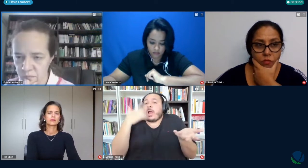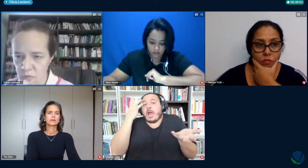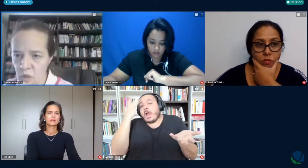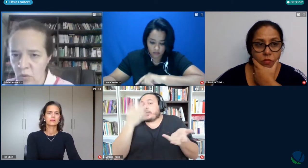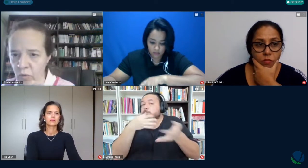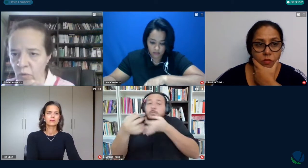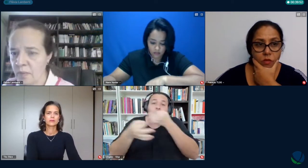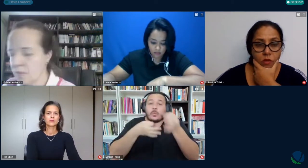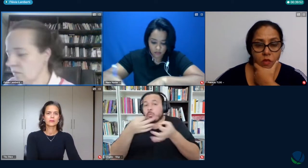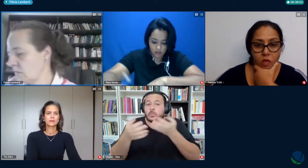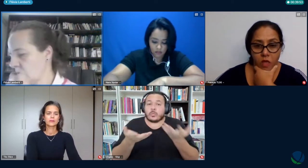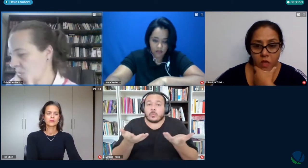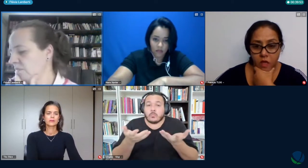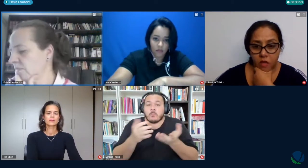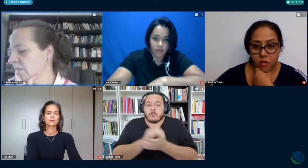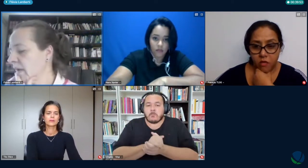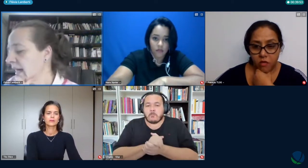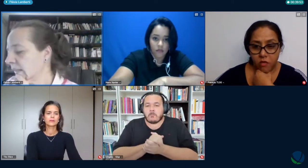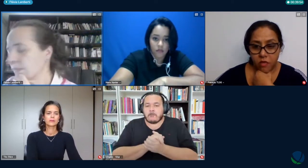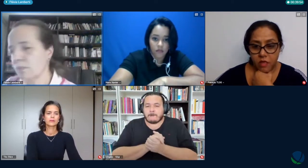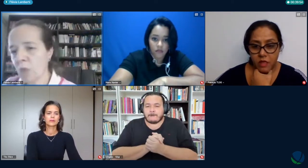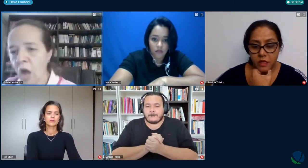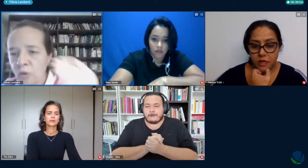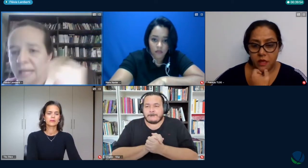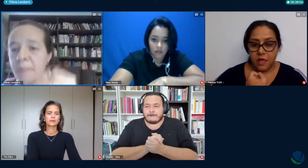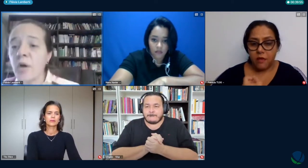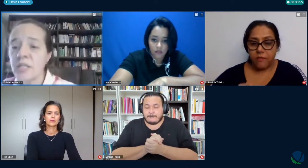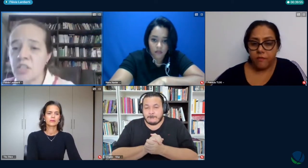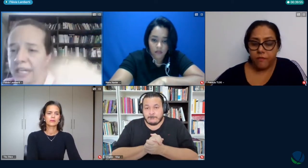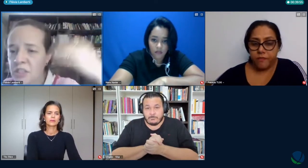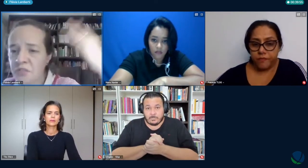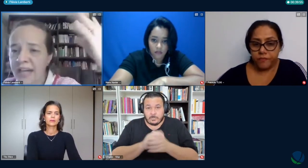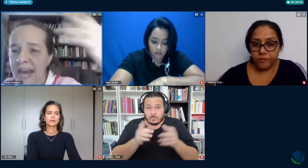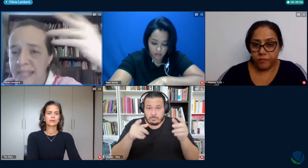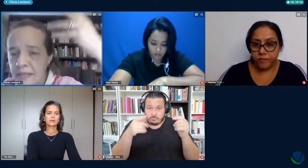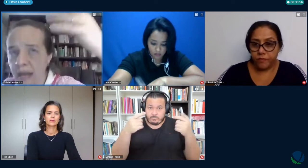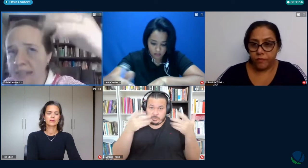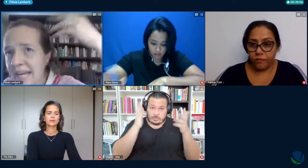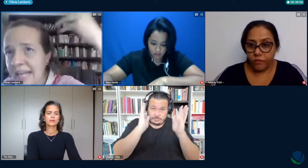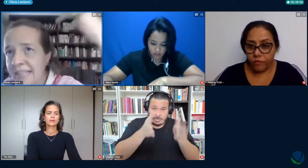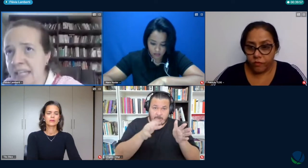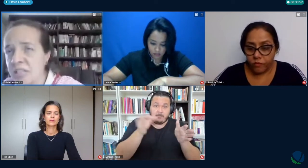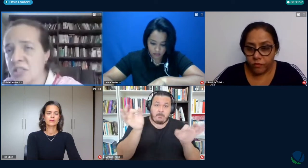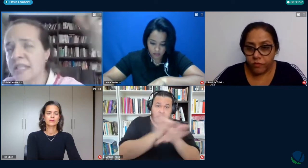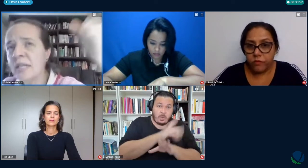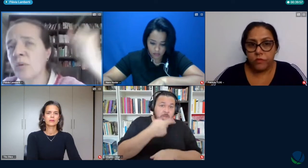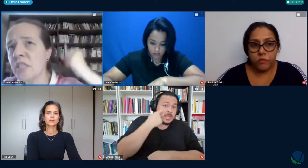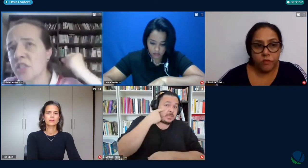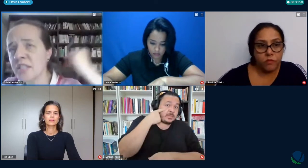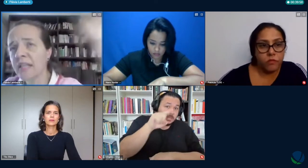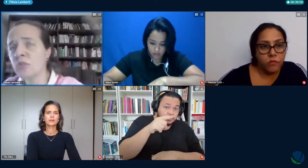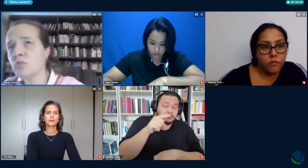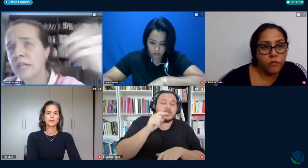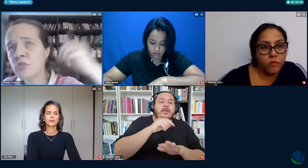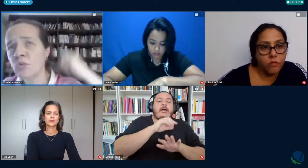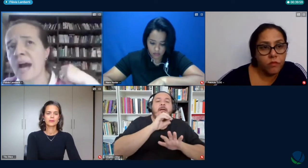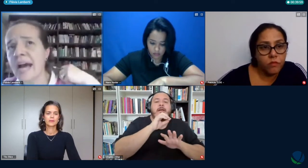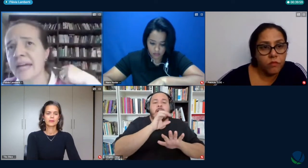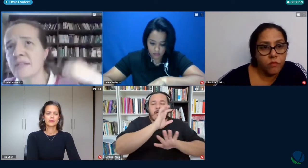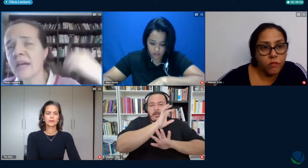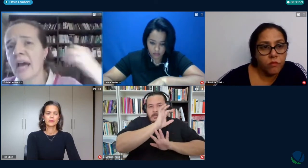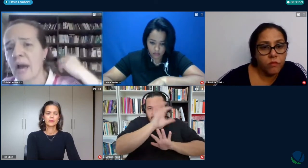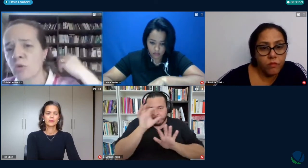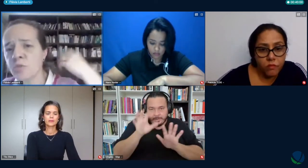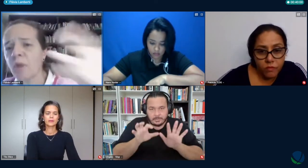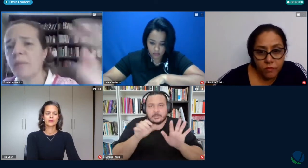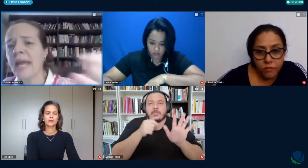acham? Que logo depois de identificar as características linguísticas,